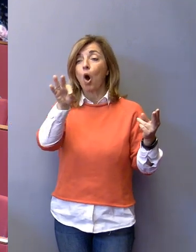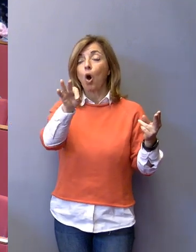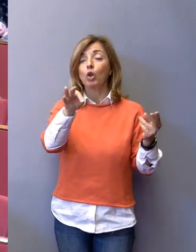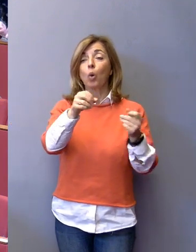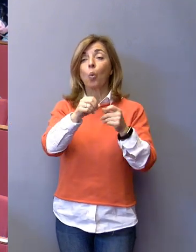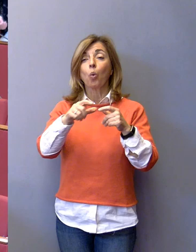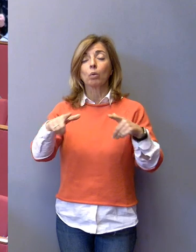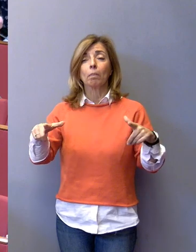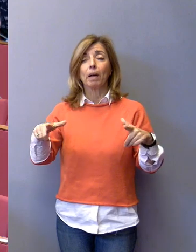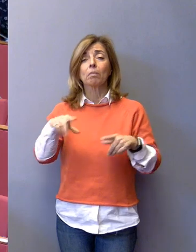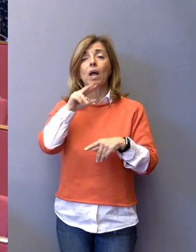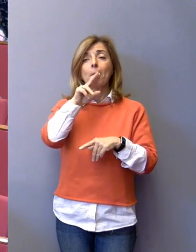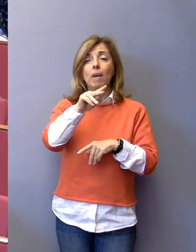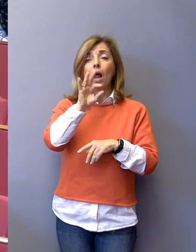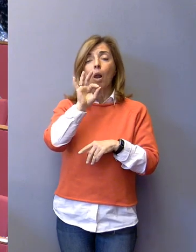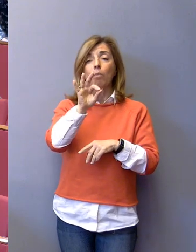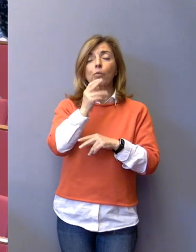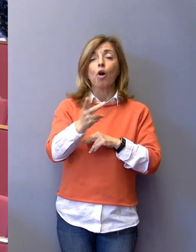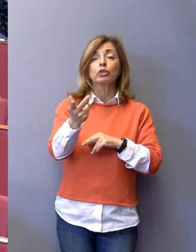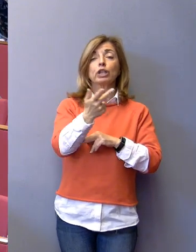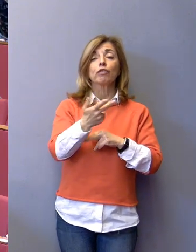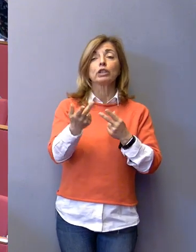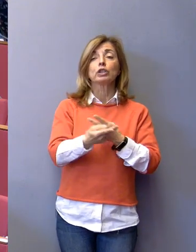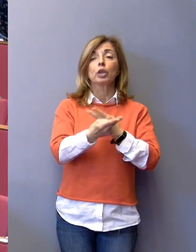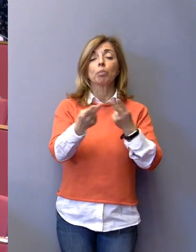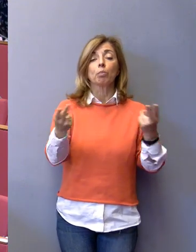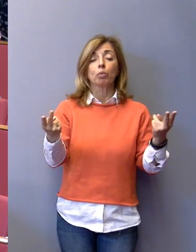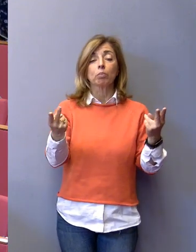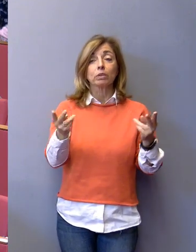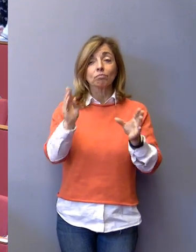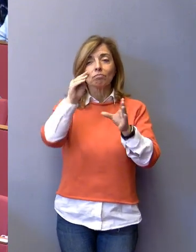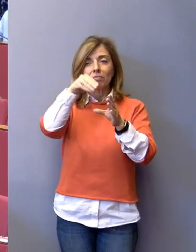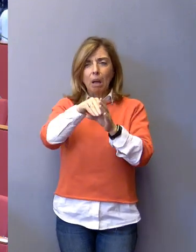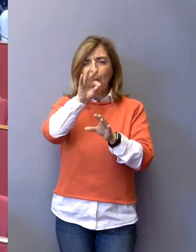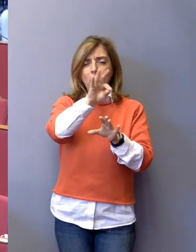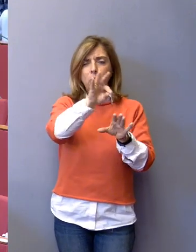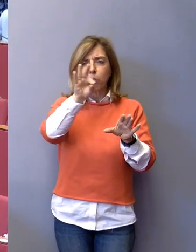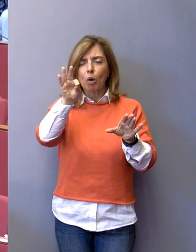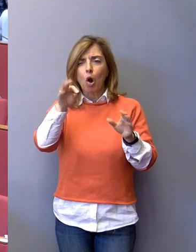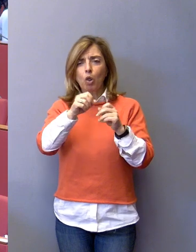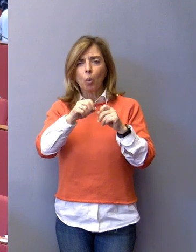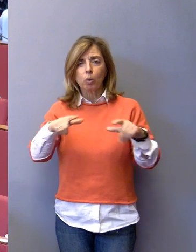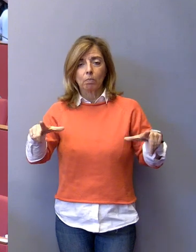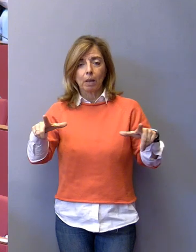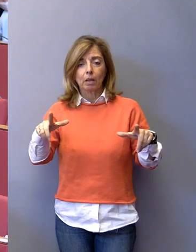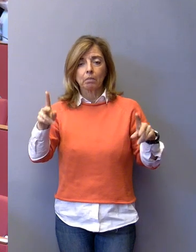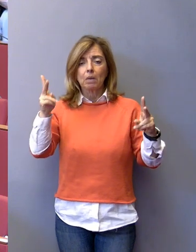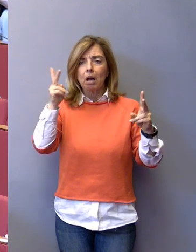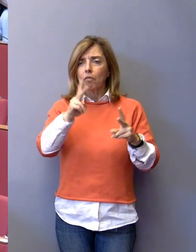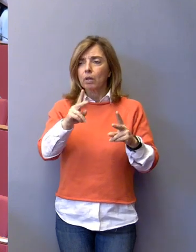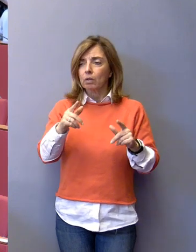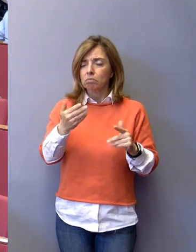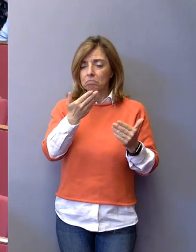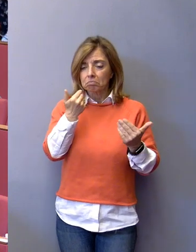appunto ai servizi pubblici che devono essere interni ai poli urbani ma non ritroviamo un